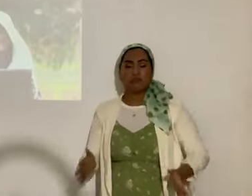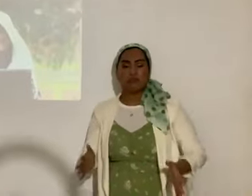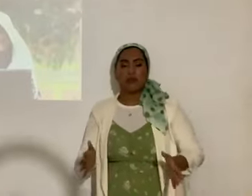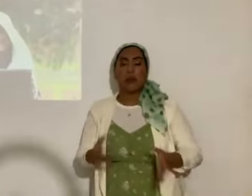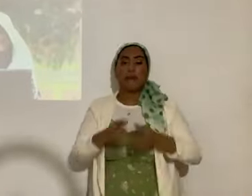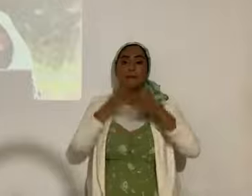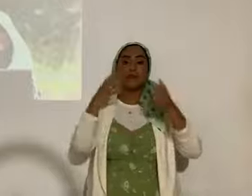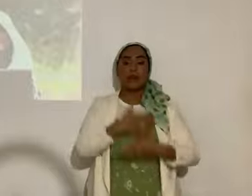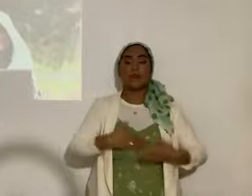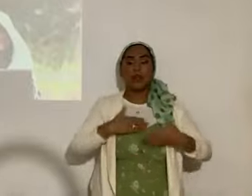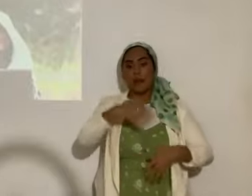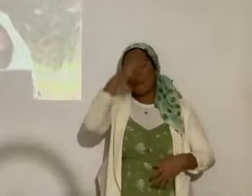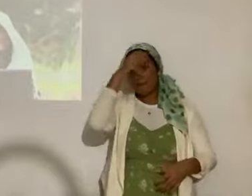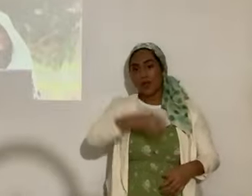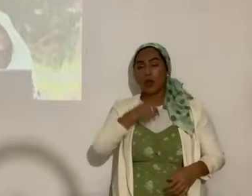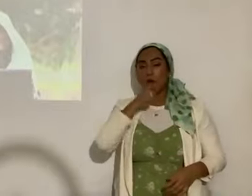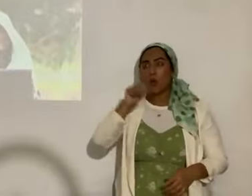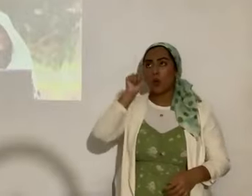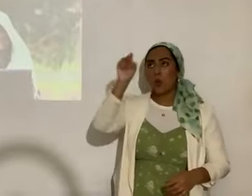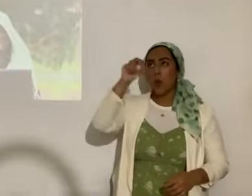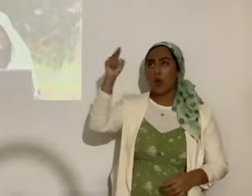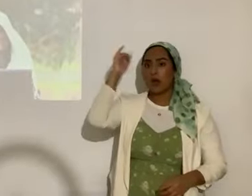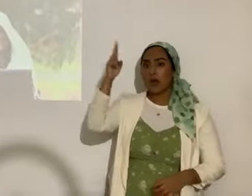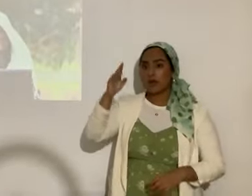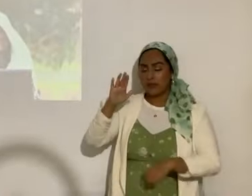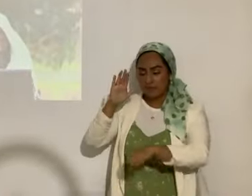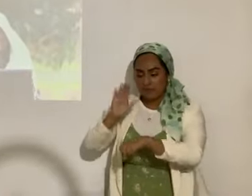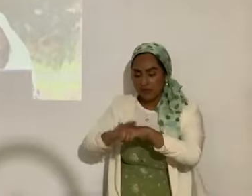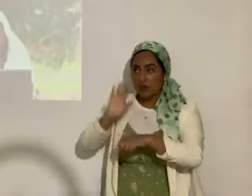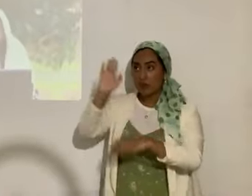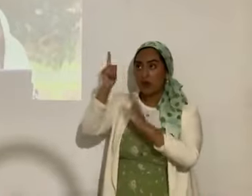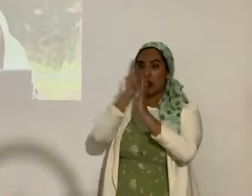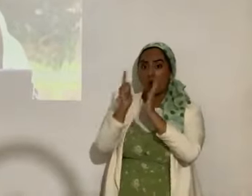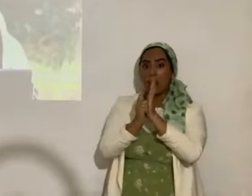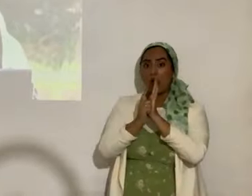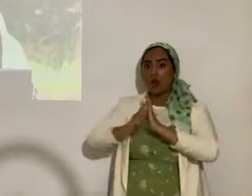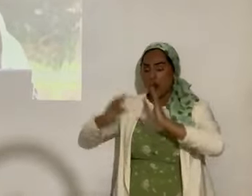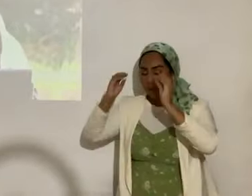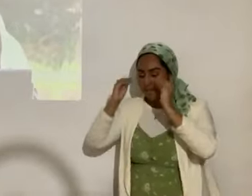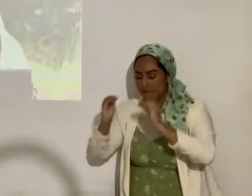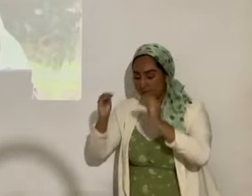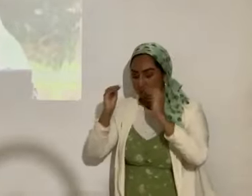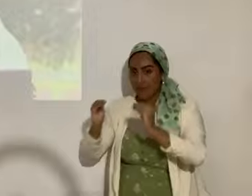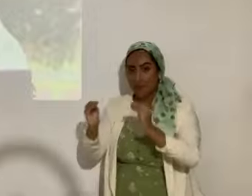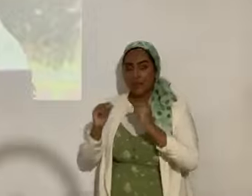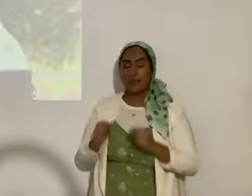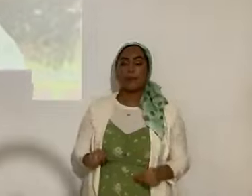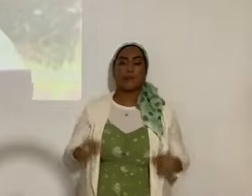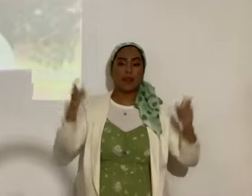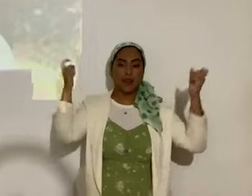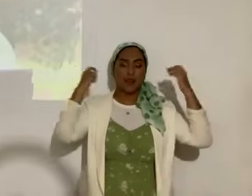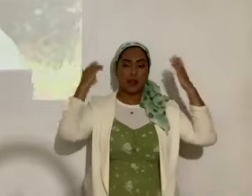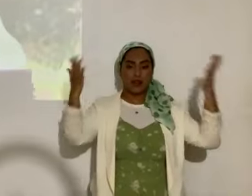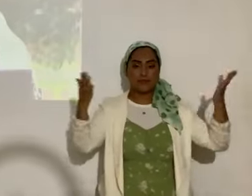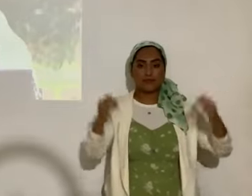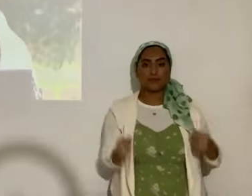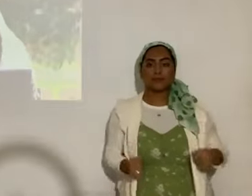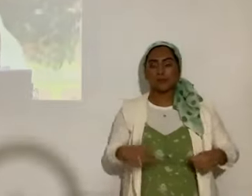muy dichoso el hombre a quien tú Yahweh corriges y en tu ley en tu torá lo instruyes Aleluya